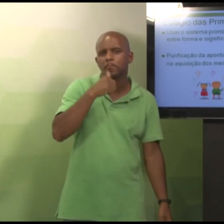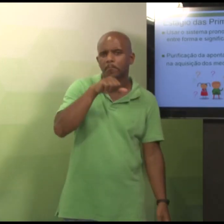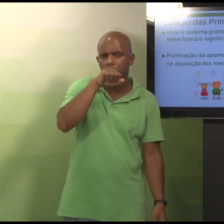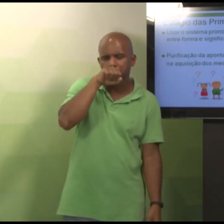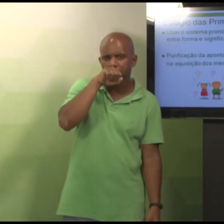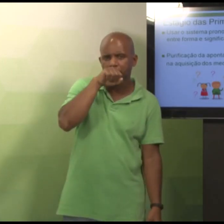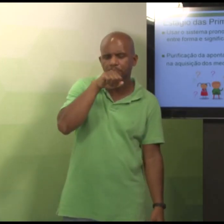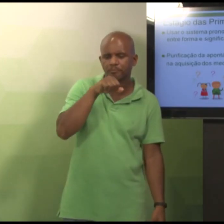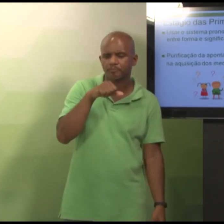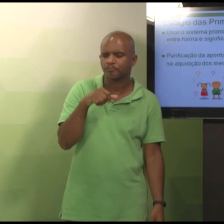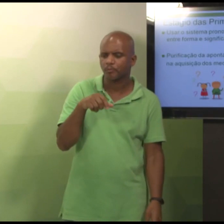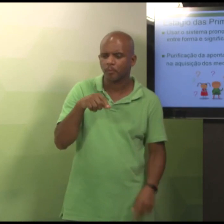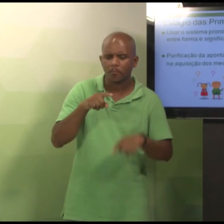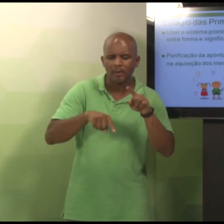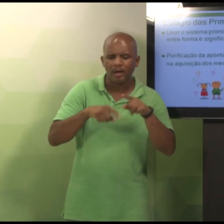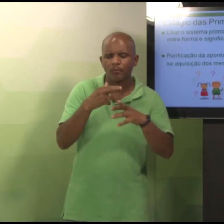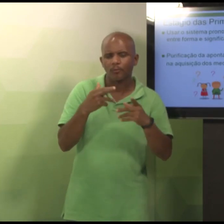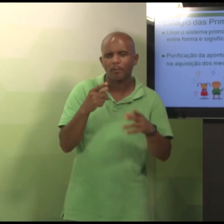esse estágio,